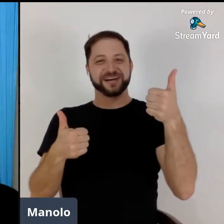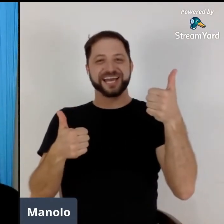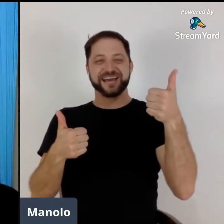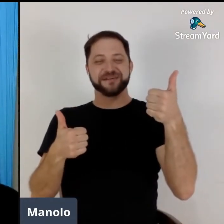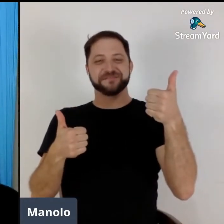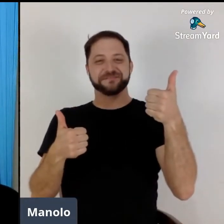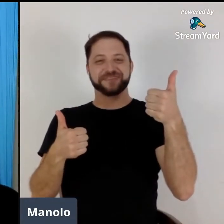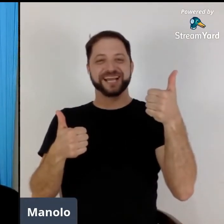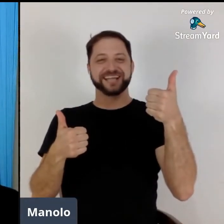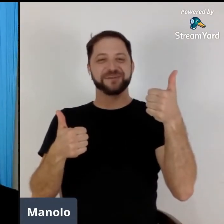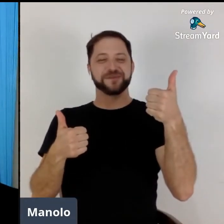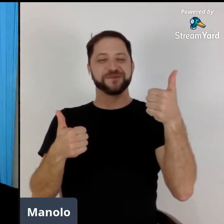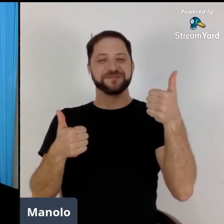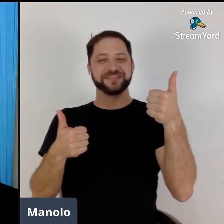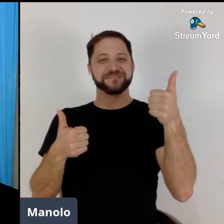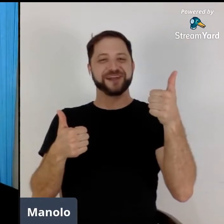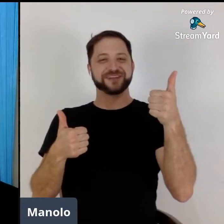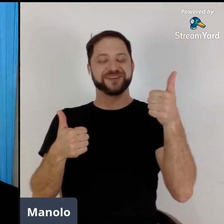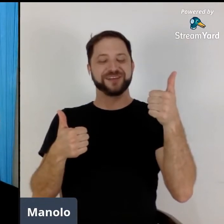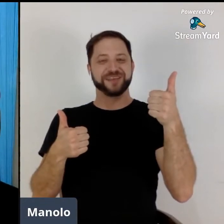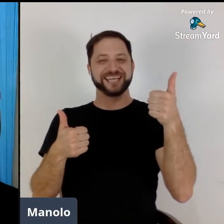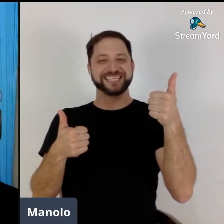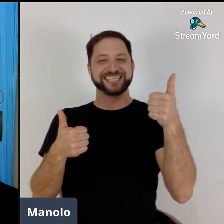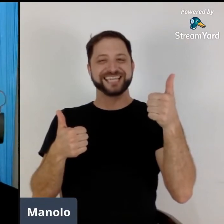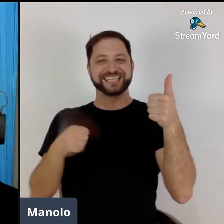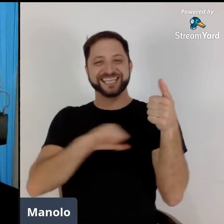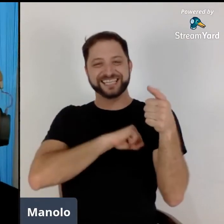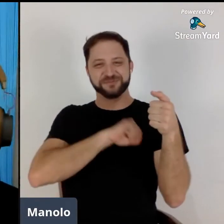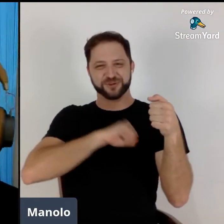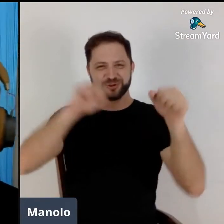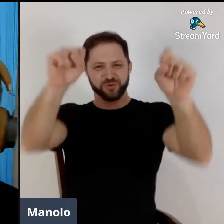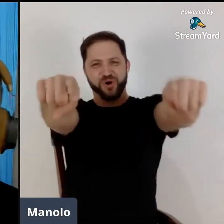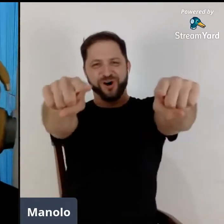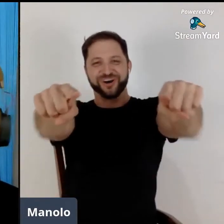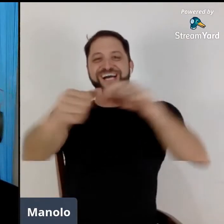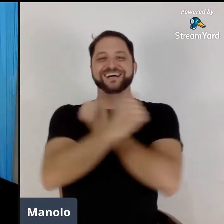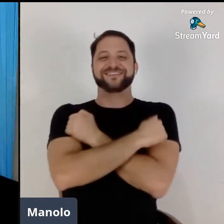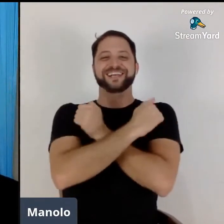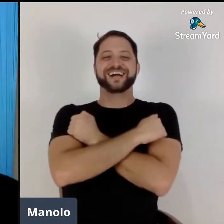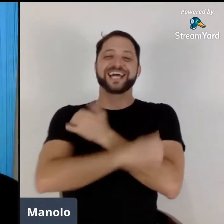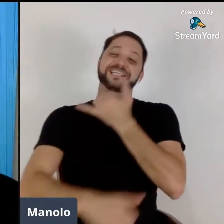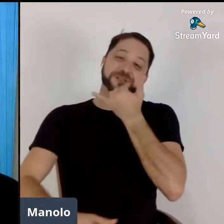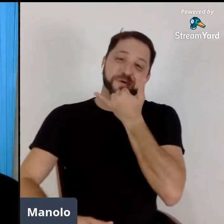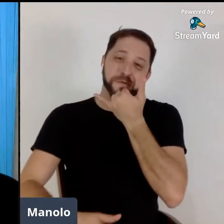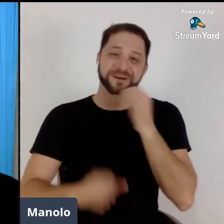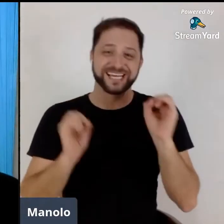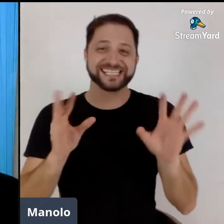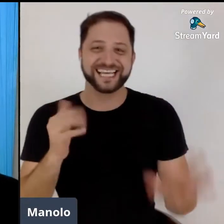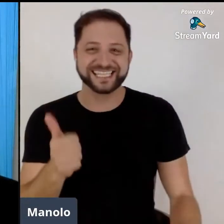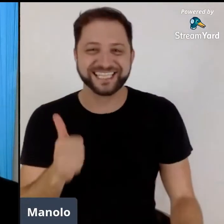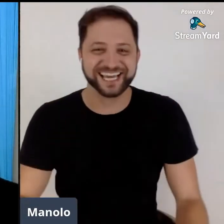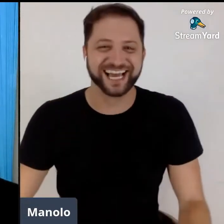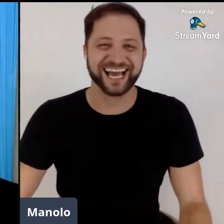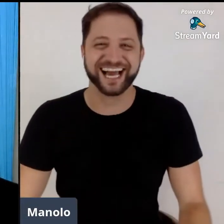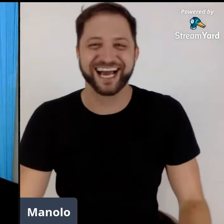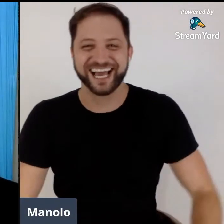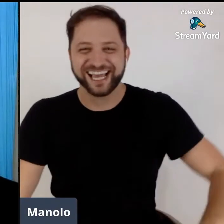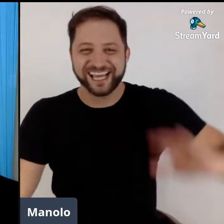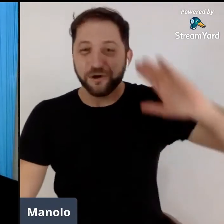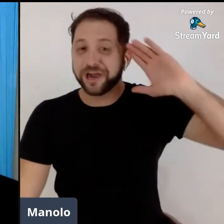pela atenção, Obrigado, meu galera. amigo. Muito obrigado. Obrigadão pelo convite, Marcos. Valeu pela resistência aí. Tamo junto. Tá liberado. Valeu, galera. Desculpa, eu tenho que sair